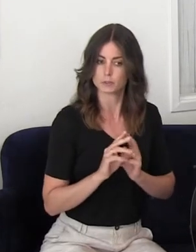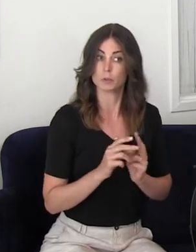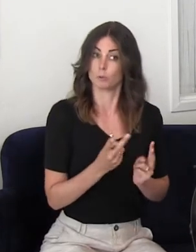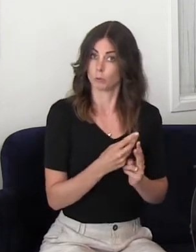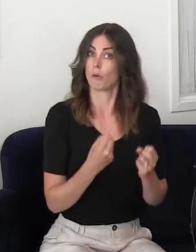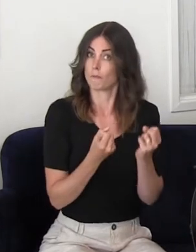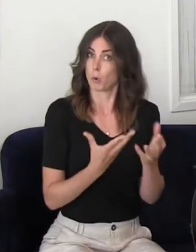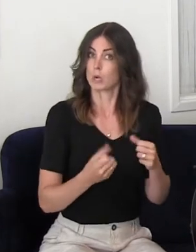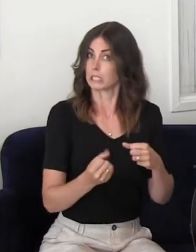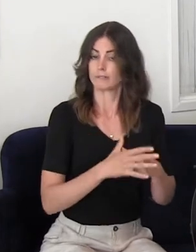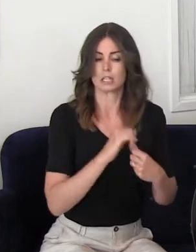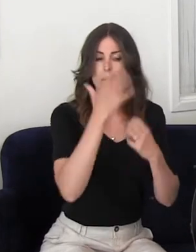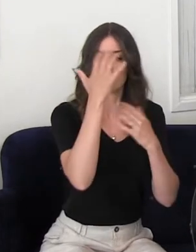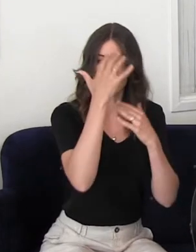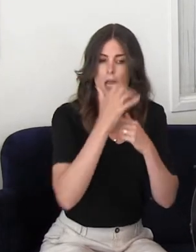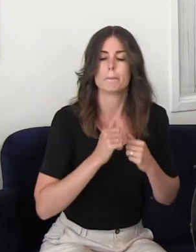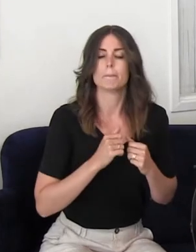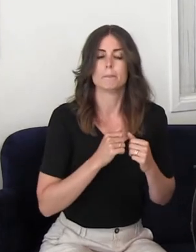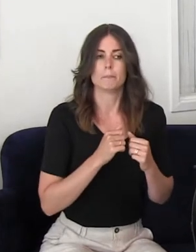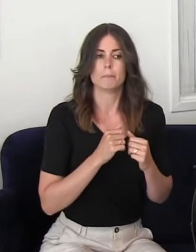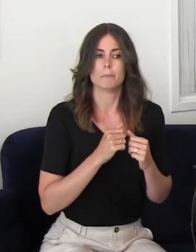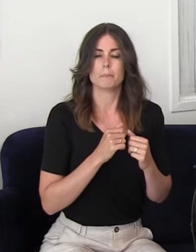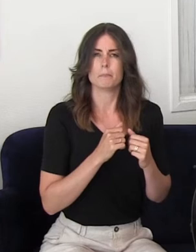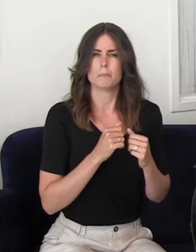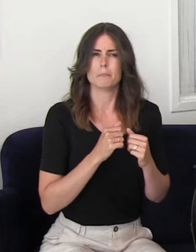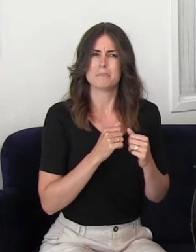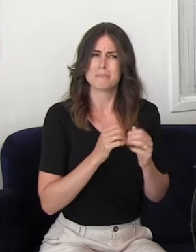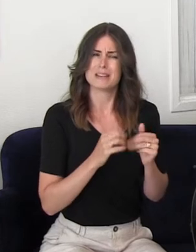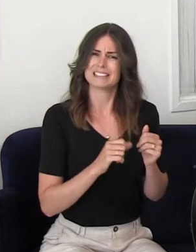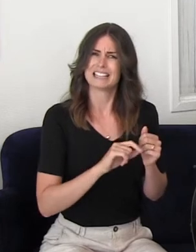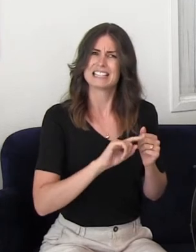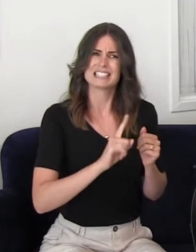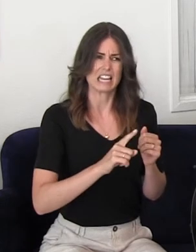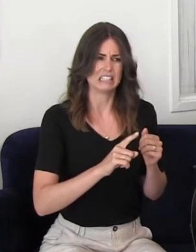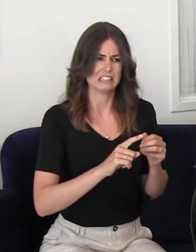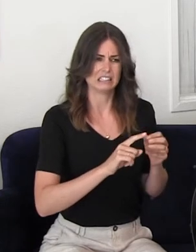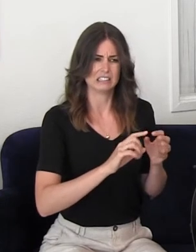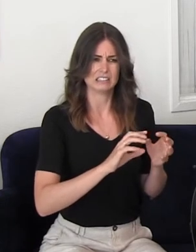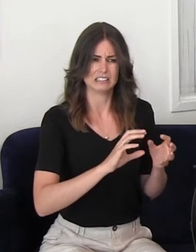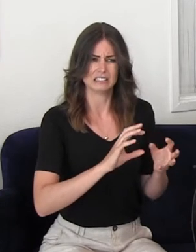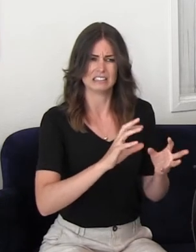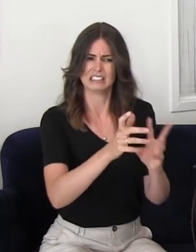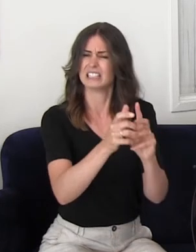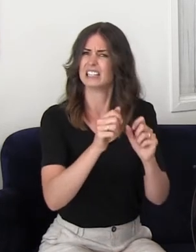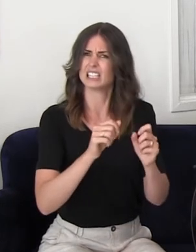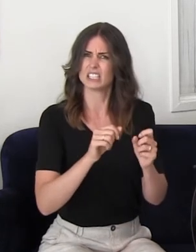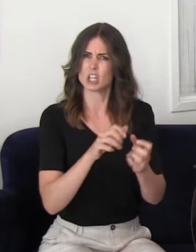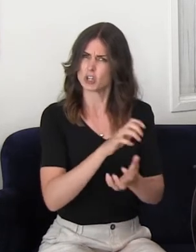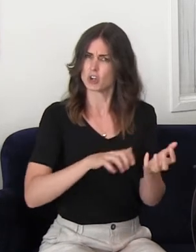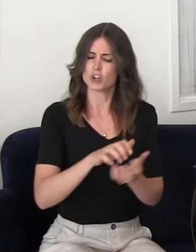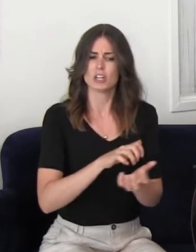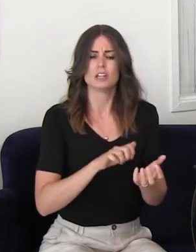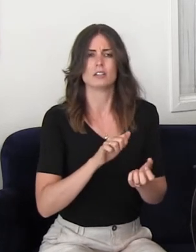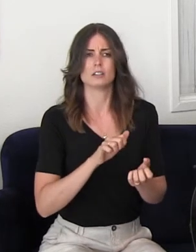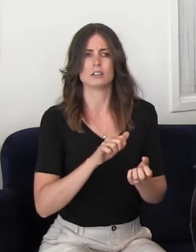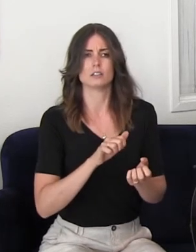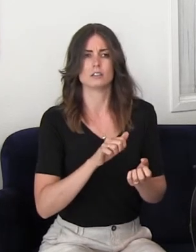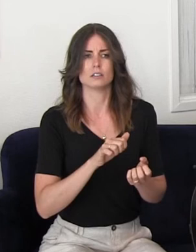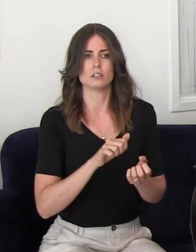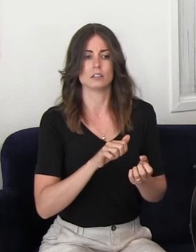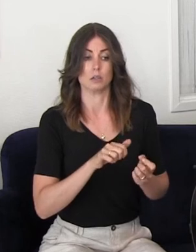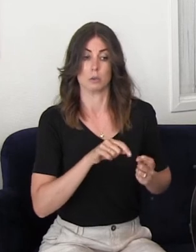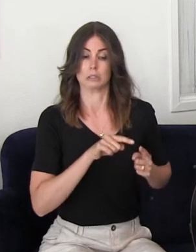gifta sig. Det är inga problem, utan det är sen som det blir lite rörigt. Och ursprunget